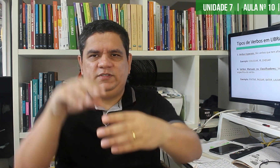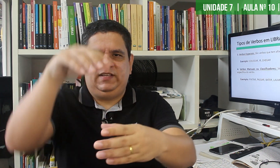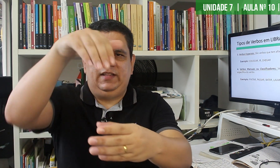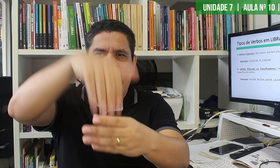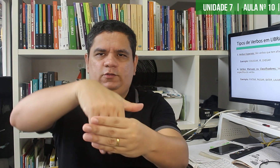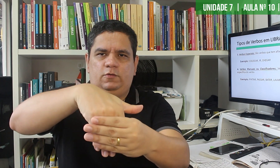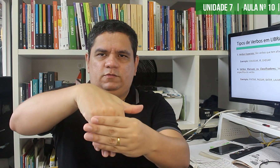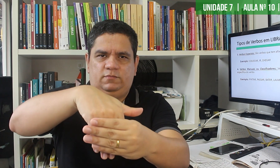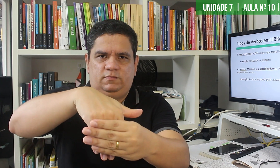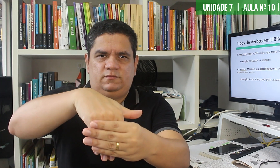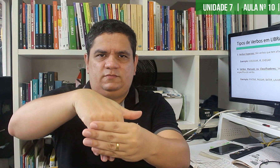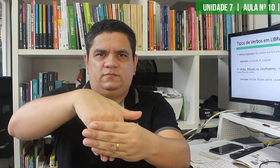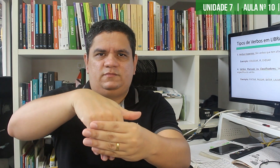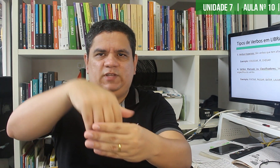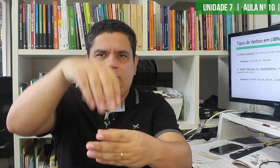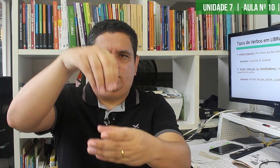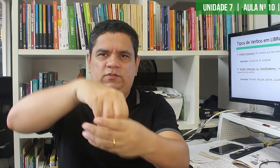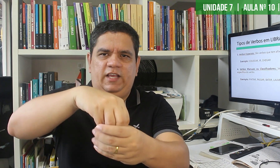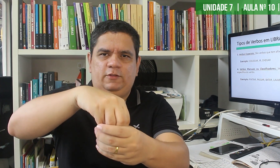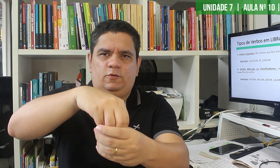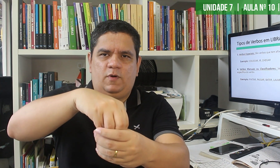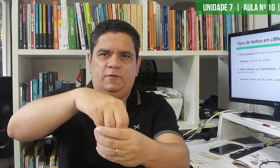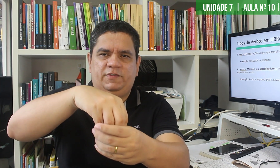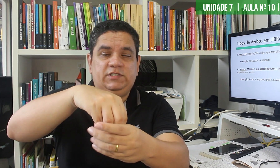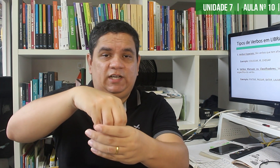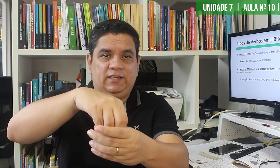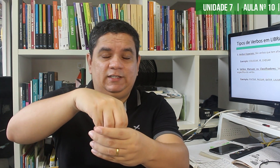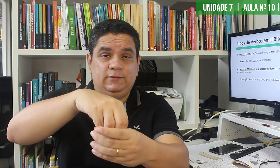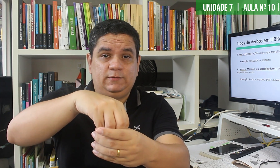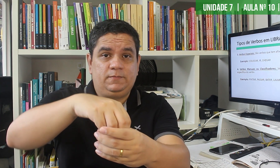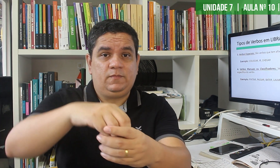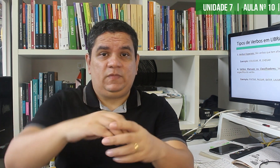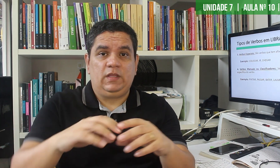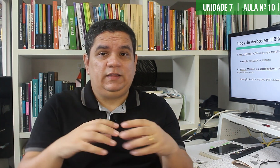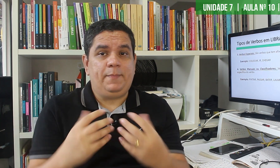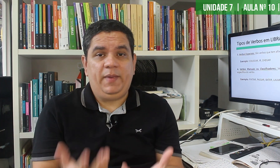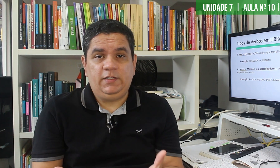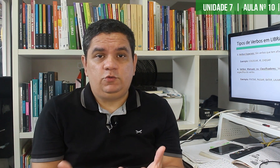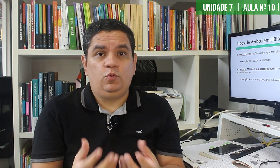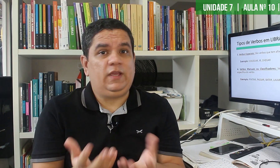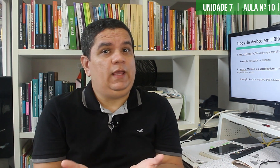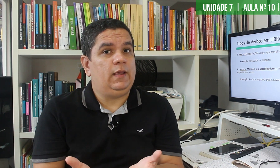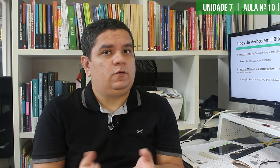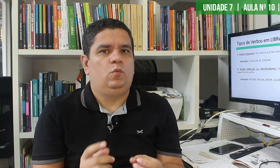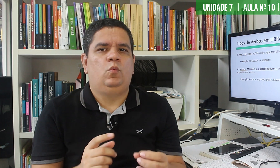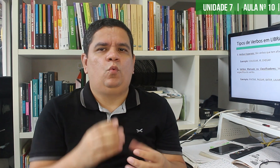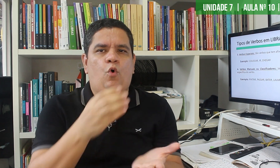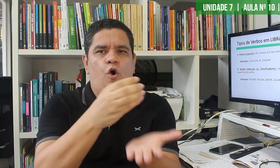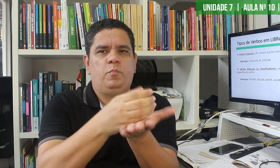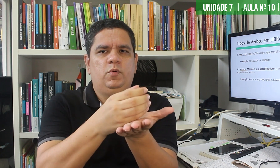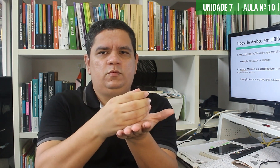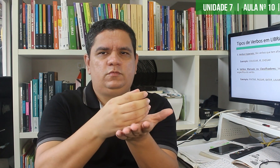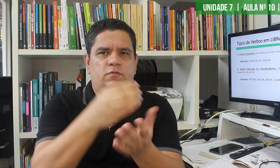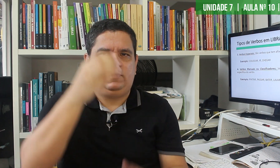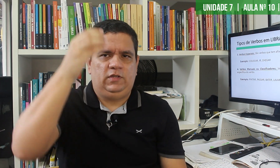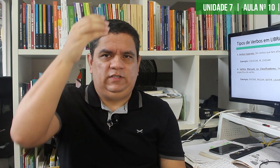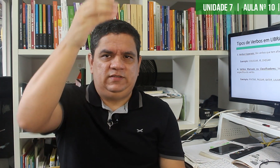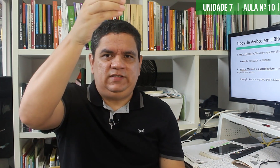ser dentro, tá bom? Ou dentro, com a mão fechada. Depende do que. Um copo em